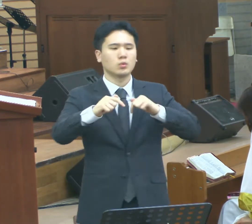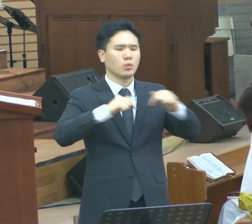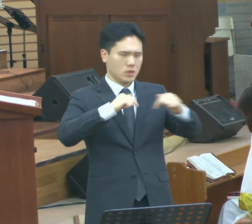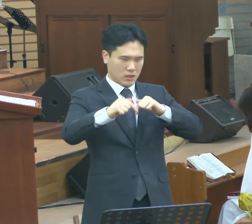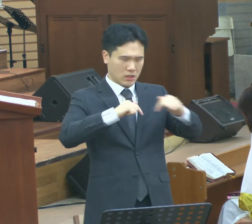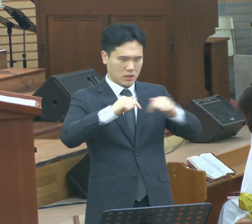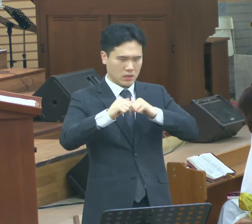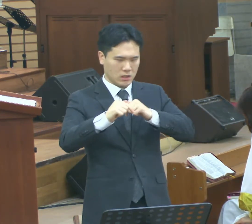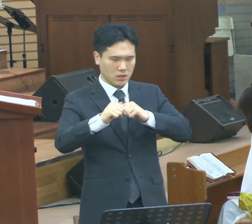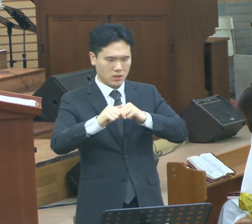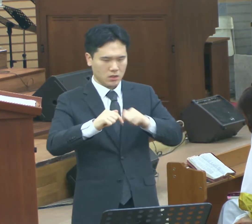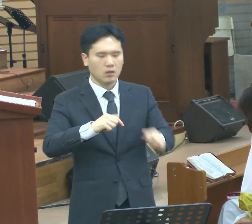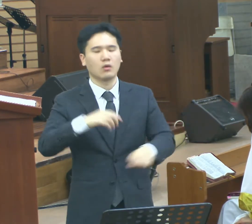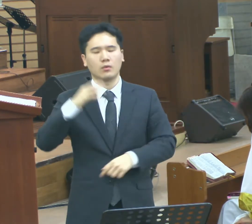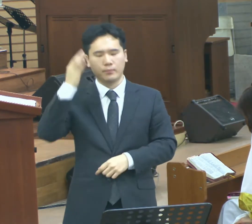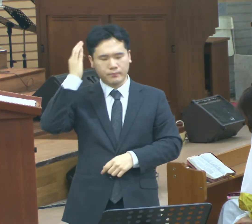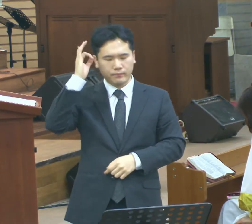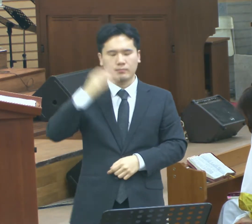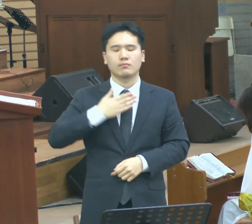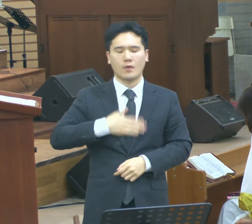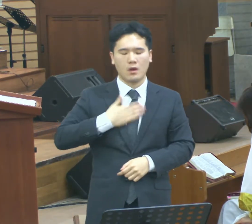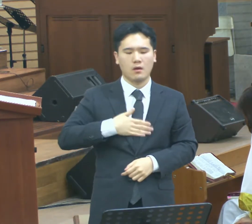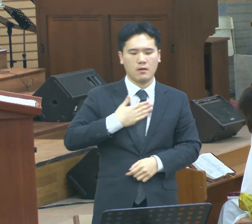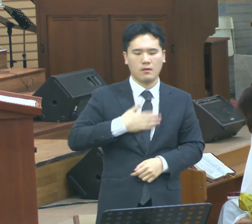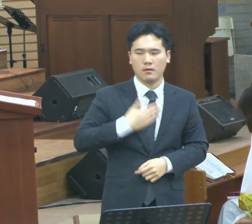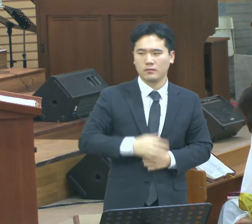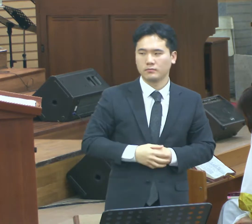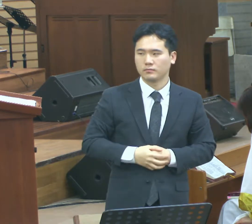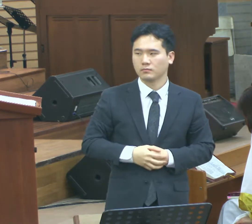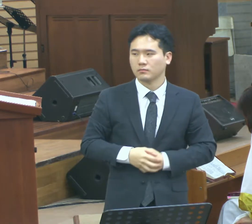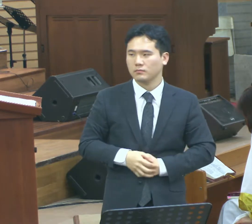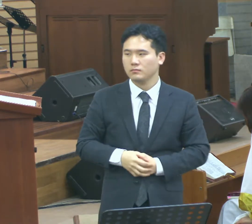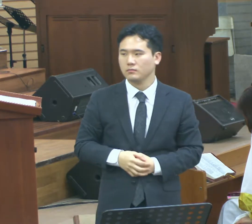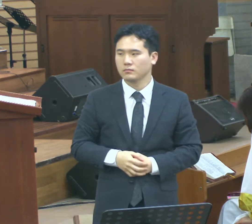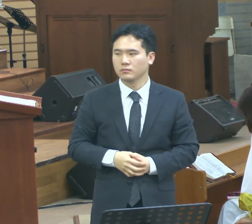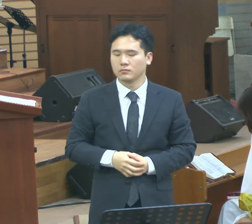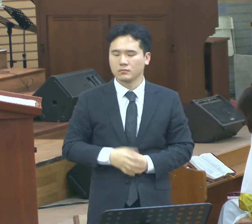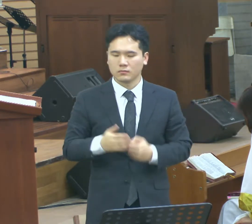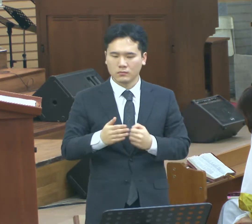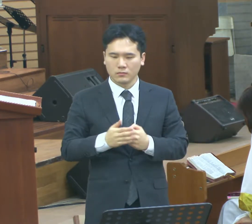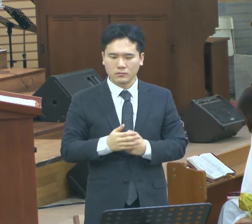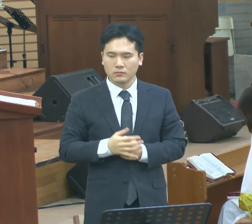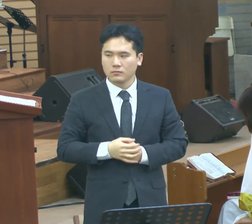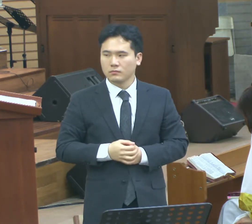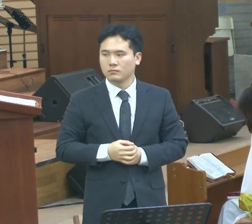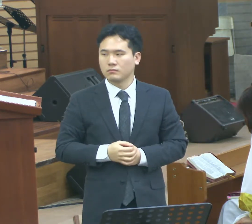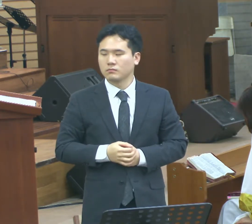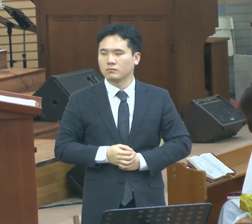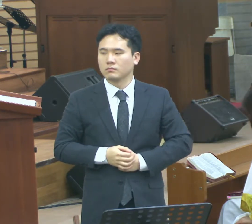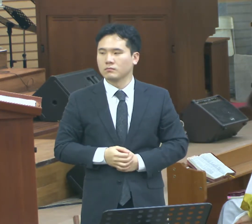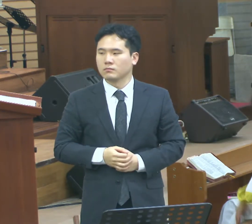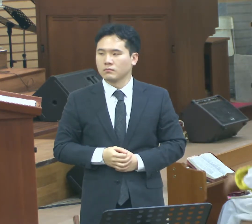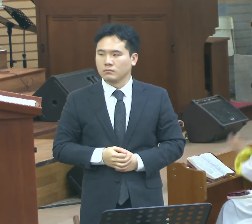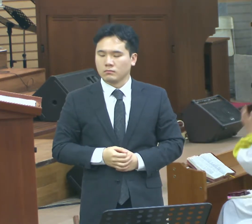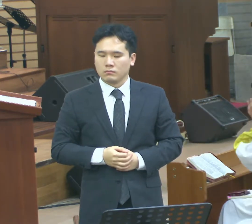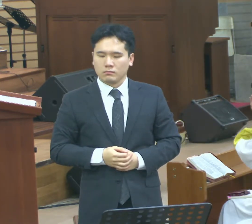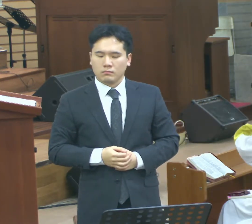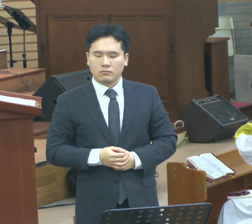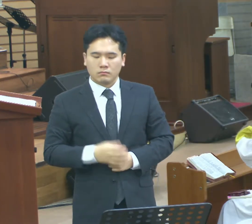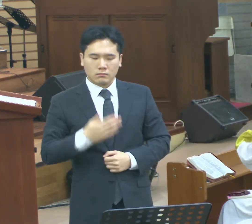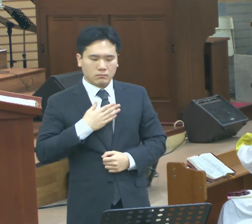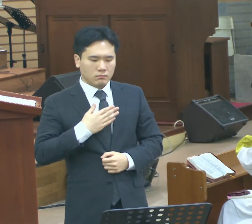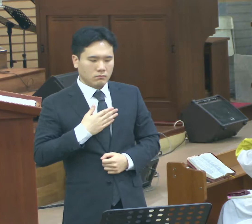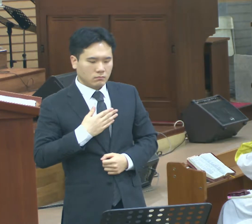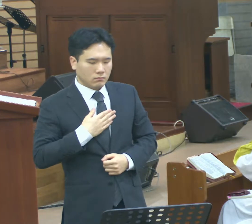수 있을까? 그분의 분명한 심판을 어떻게 그렇게 확실하게 그려볼 수 있을까? 저는 그것이